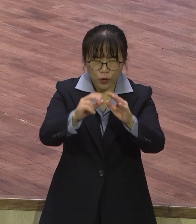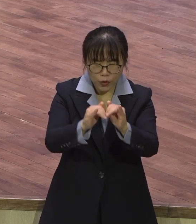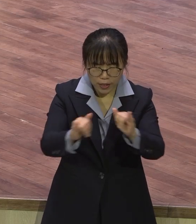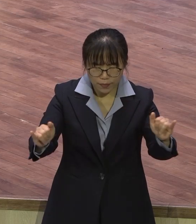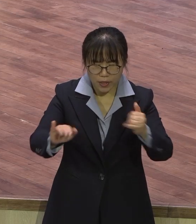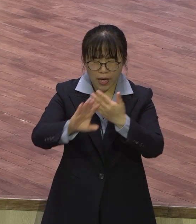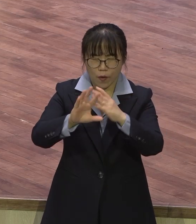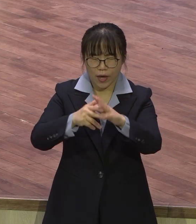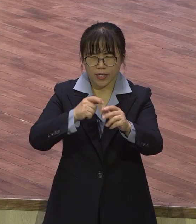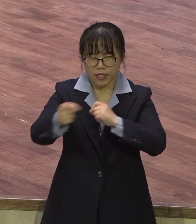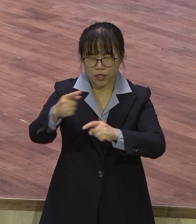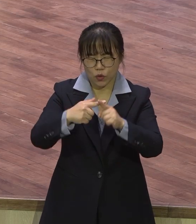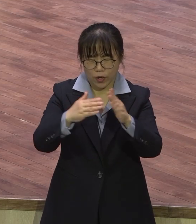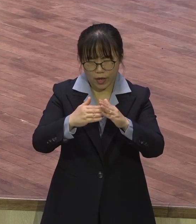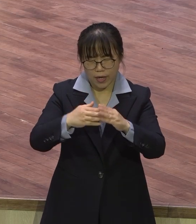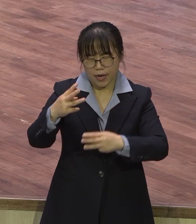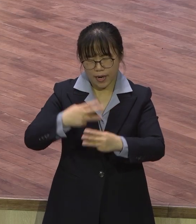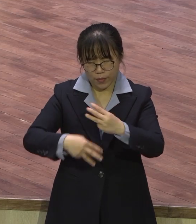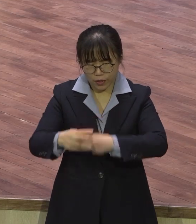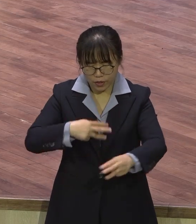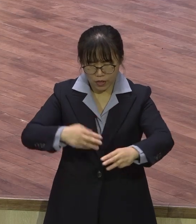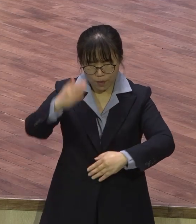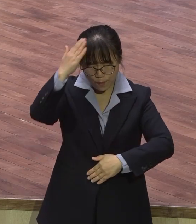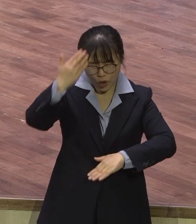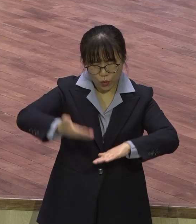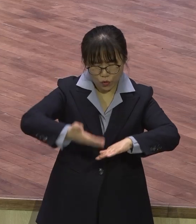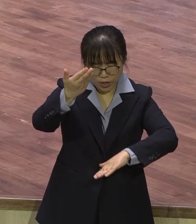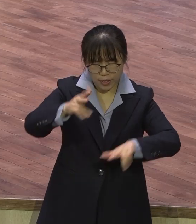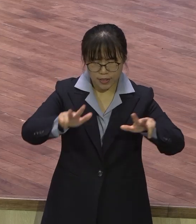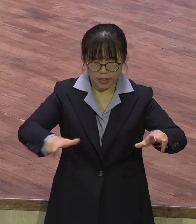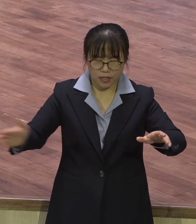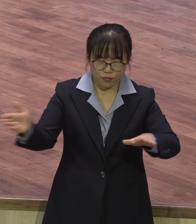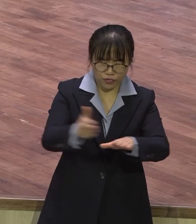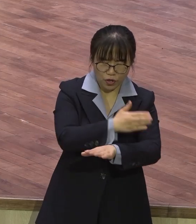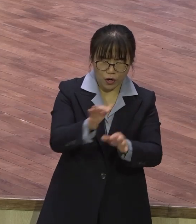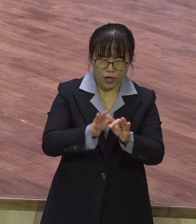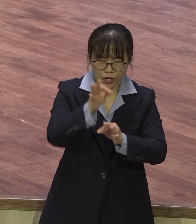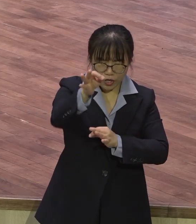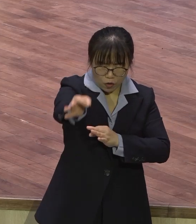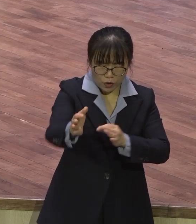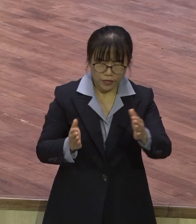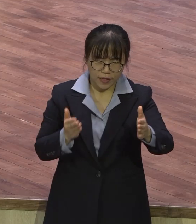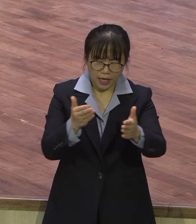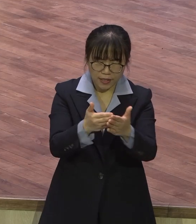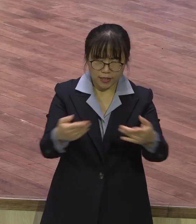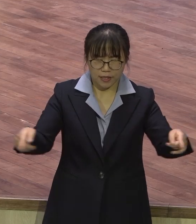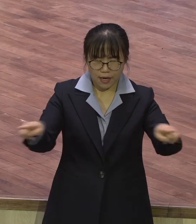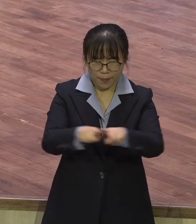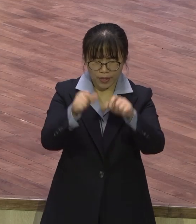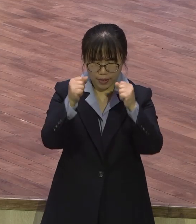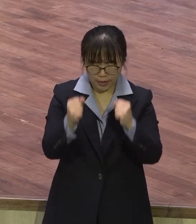해외직의 모든 성도를 잘하는 랩런터들 모두에 지금보다 영원까지 함께 계실 저다